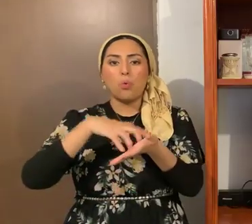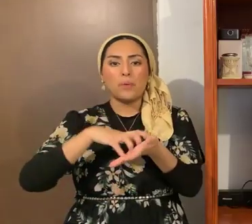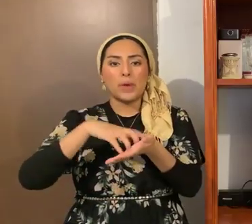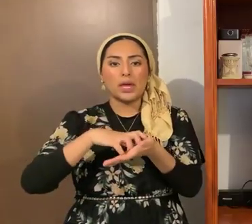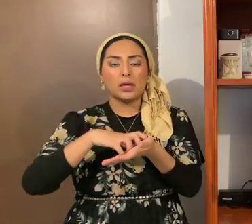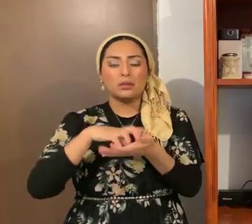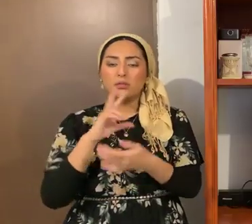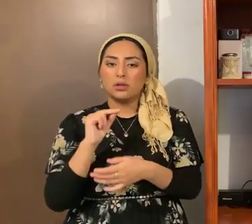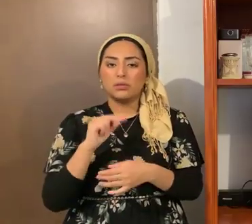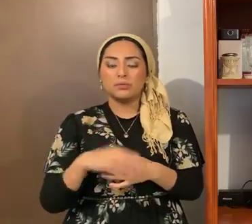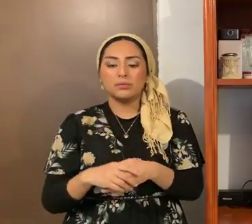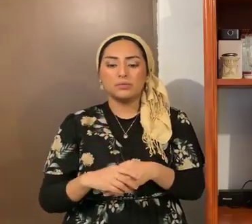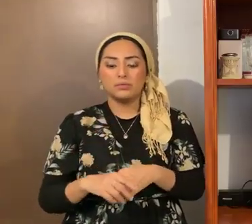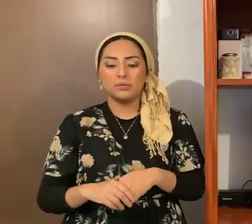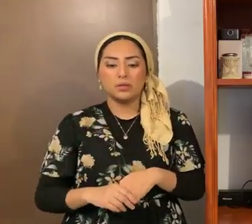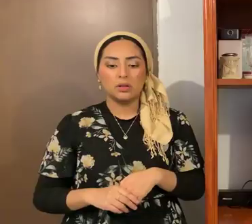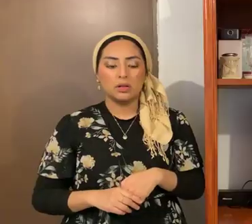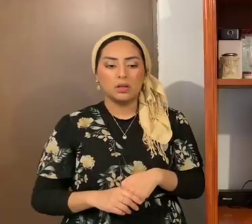otra cosa.